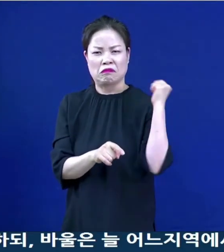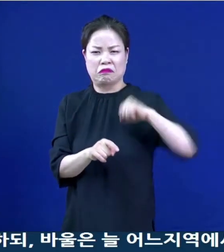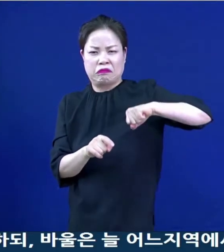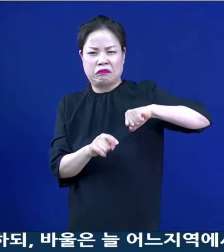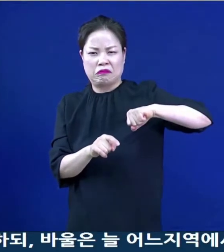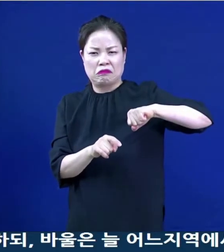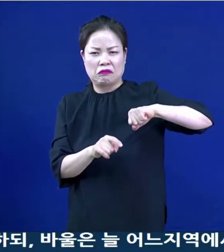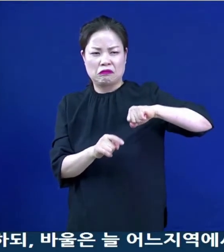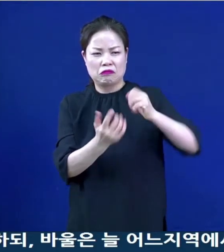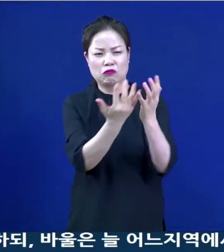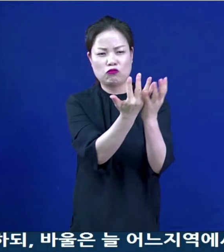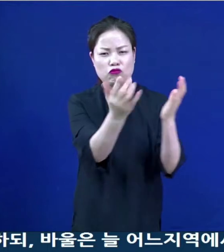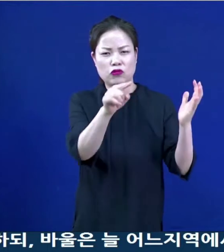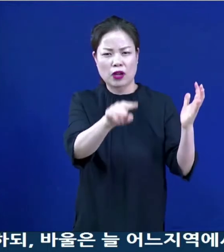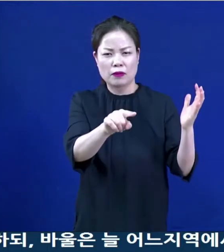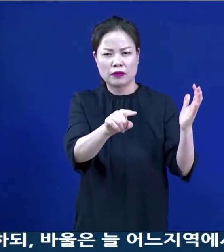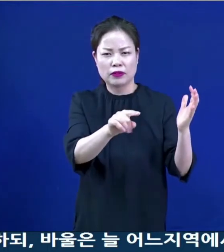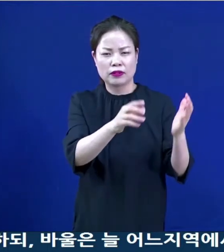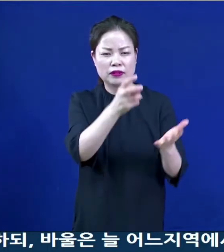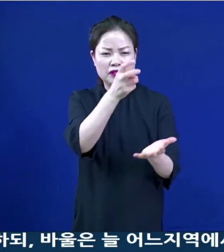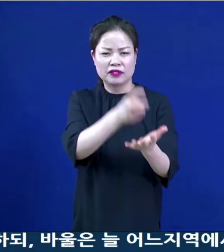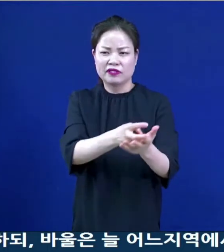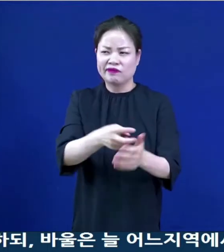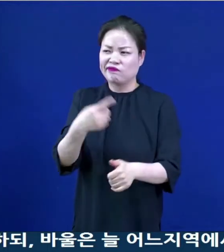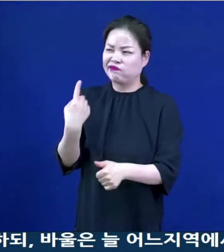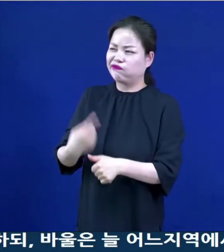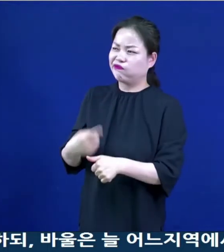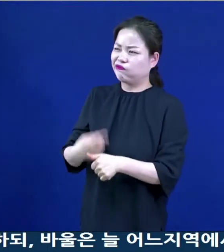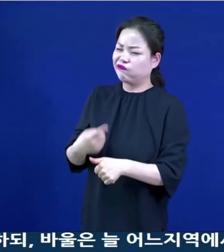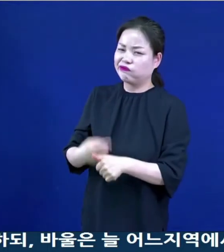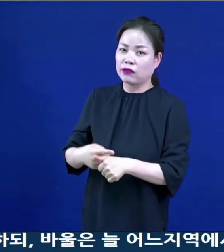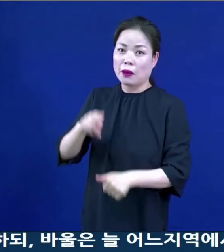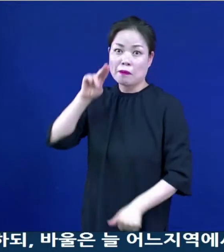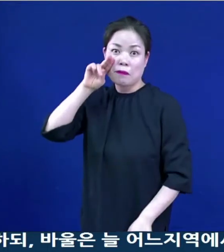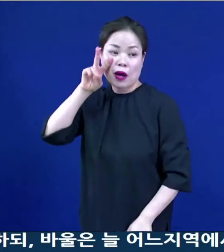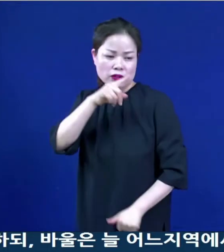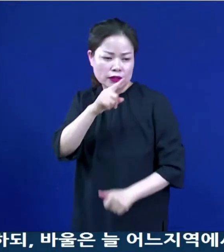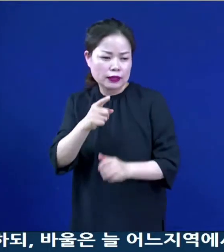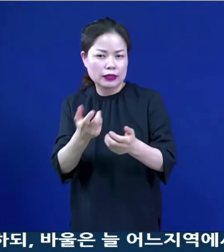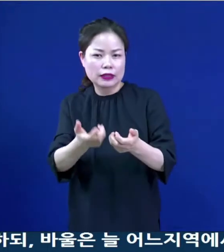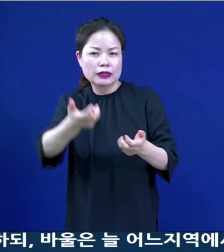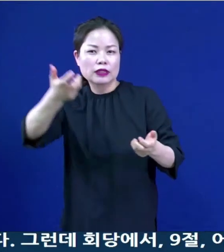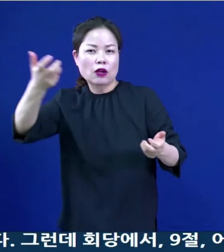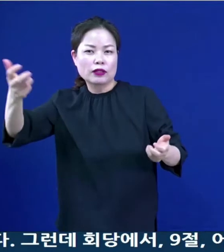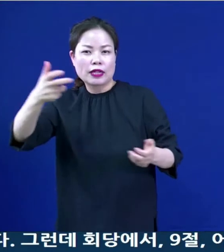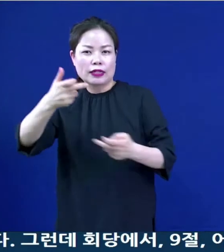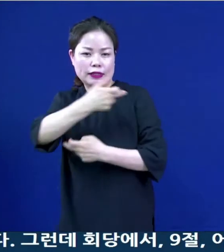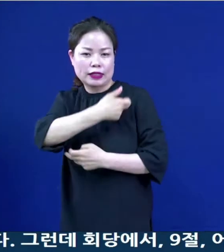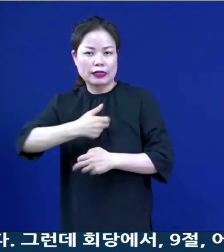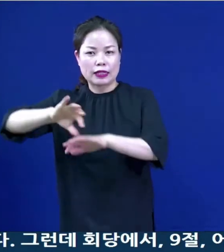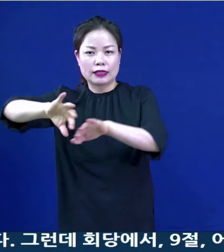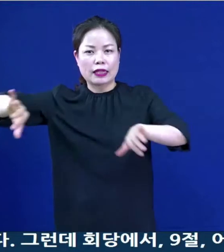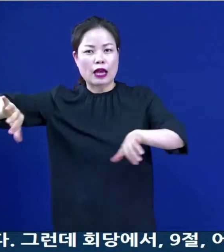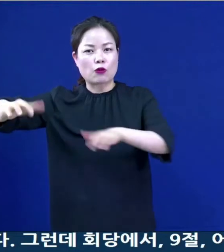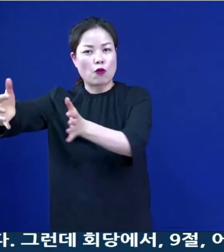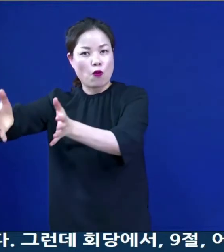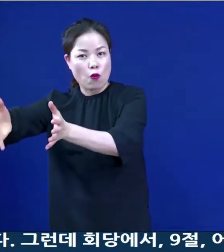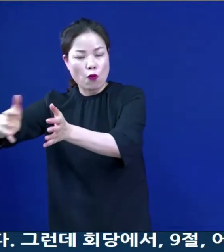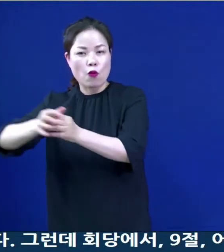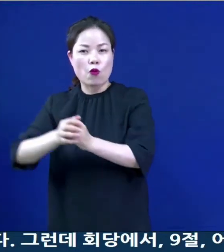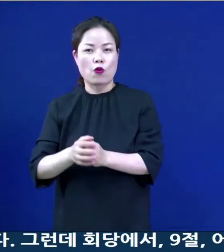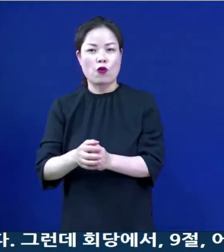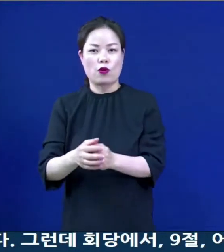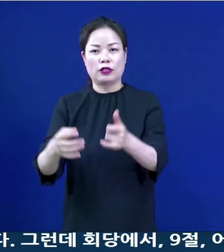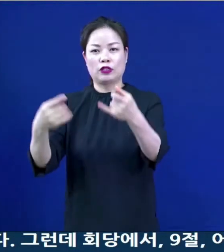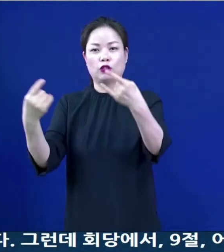않고 무리 앞에서 그 도를 비방하거늘 바울이 그들을 떠나 제자들을 따로 세우고